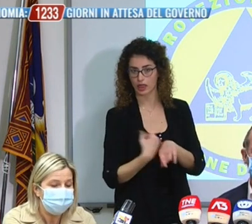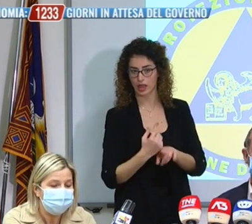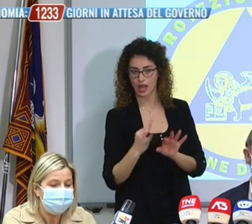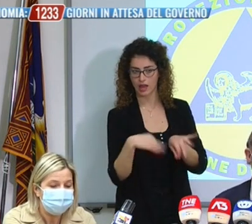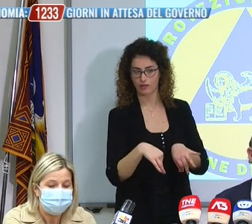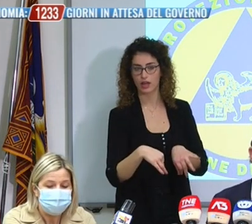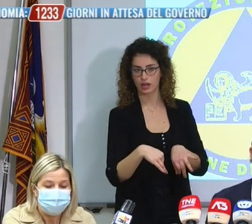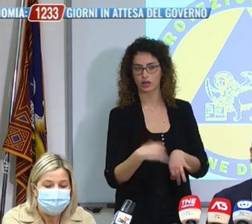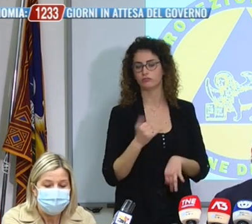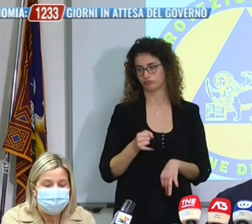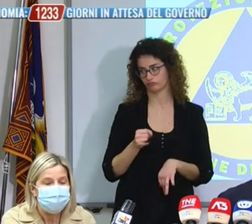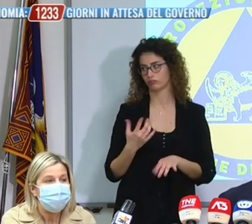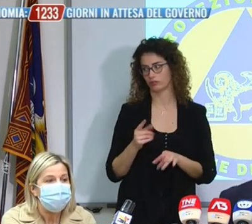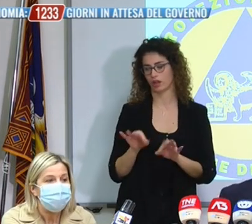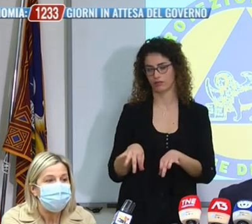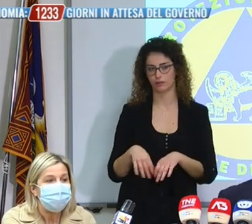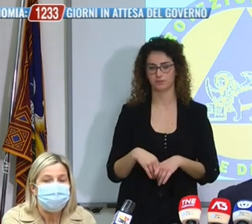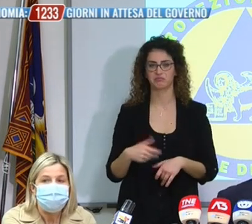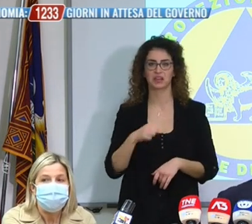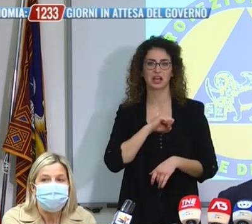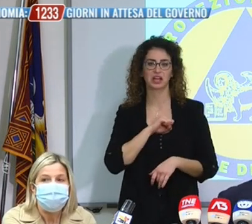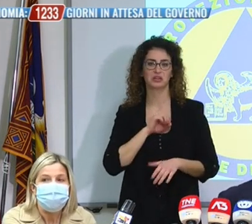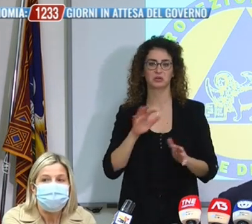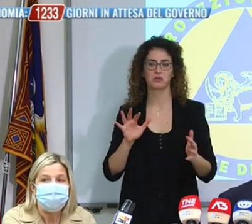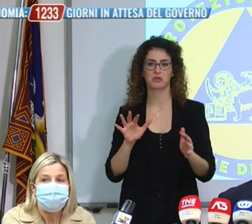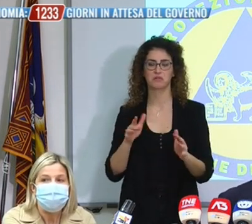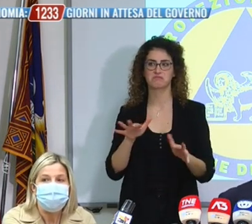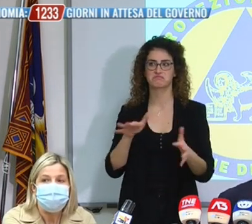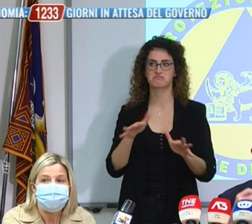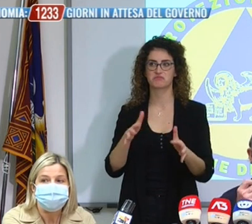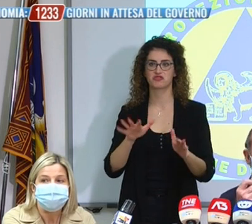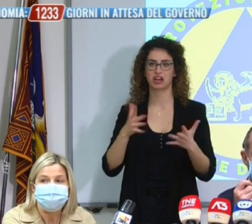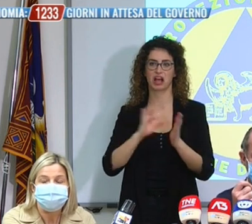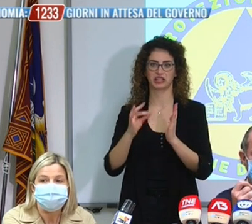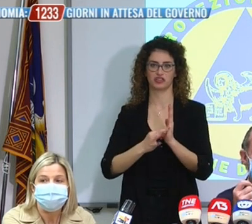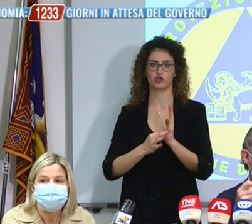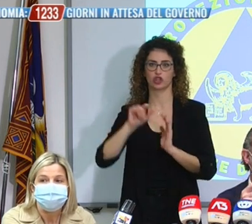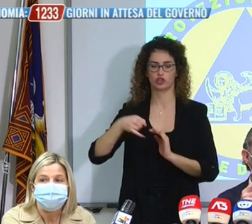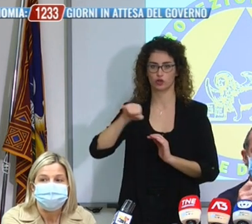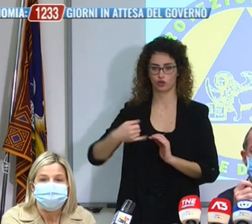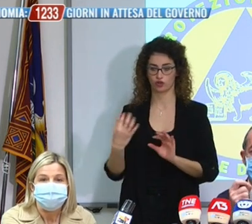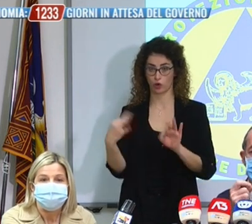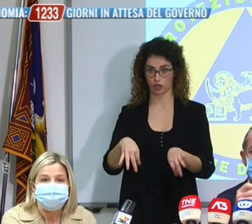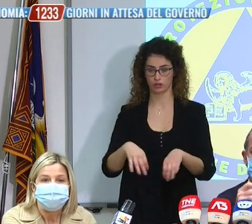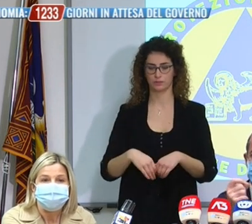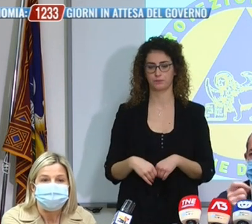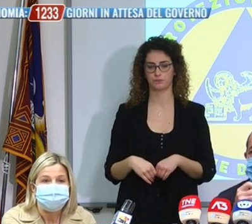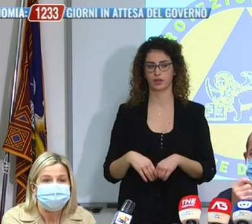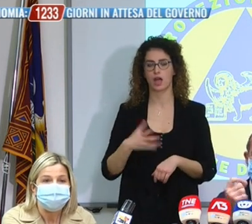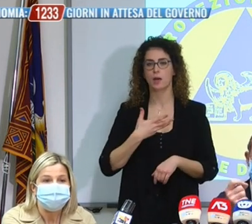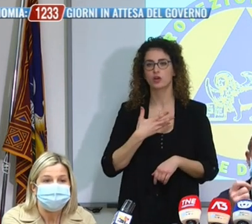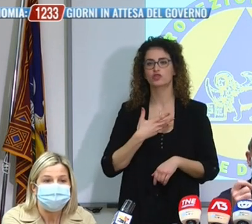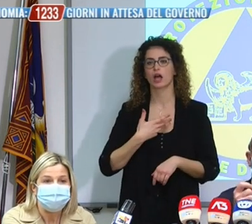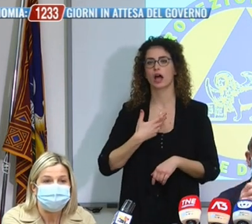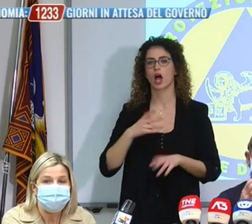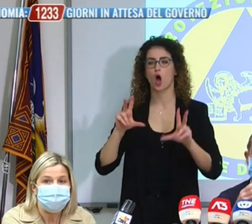che EMA che lo autorizza, quindi verosimilmente nel giro di una decina di giorni avremo anche Johnson & Johnson, e poi ci sarà Novavax,